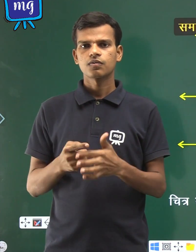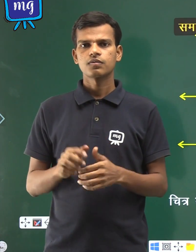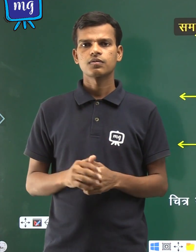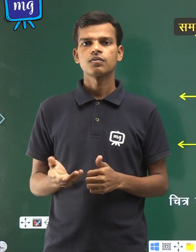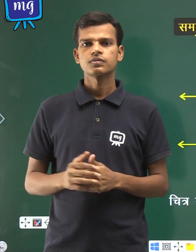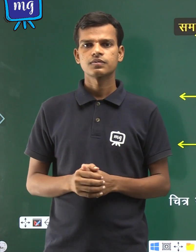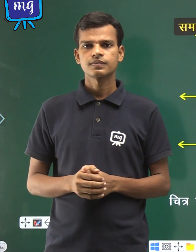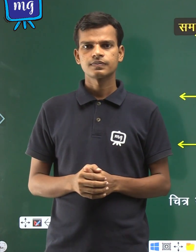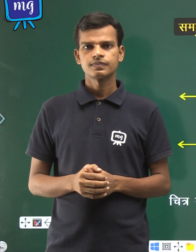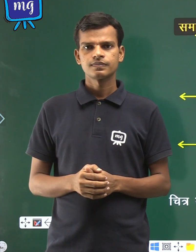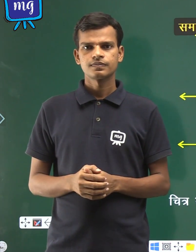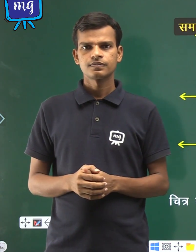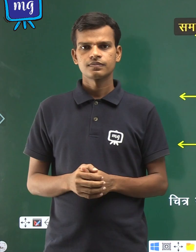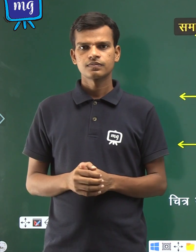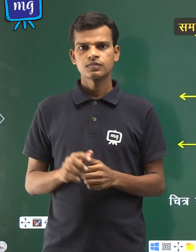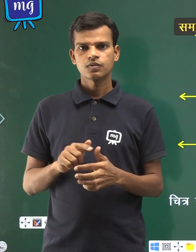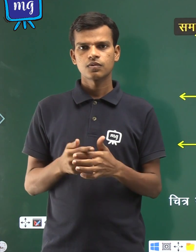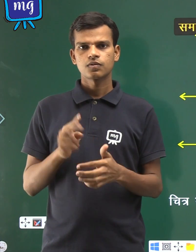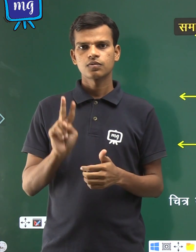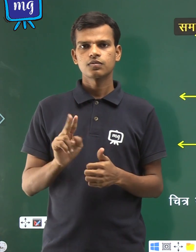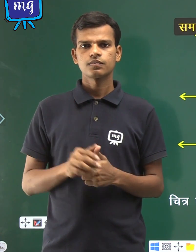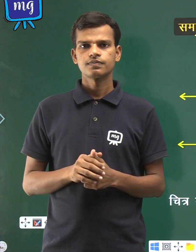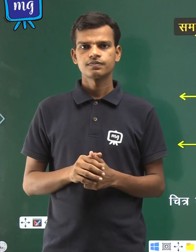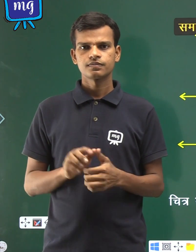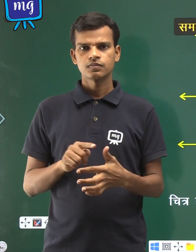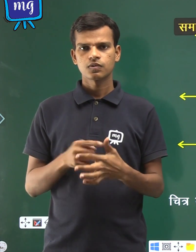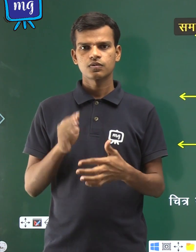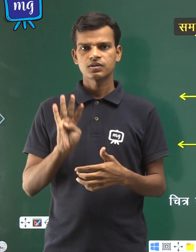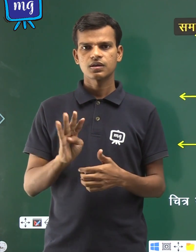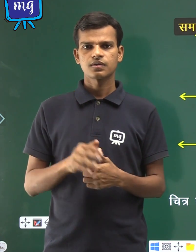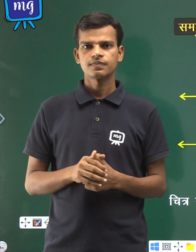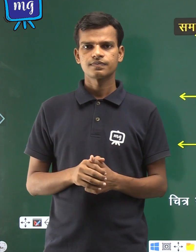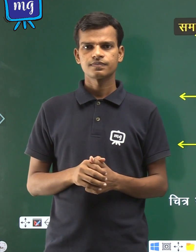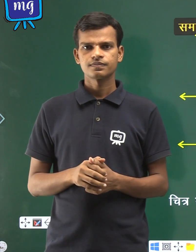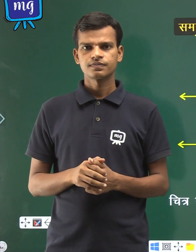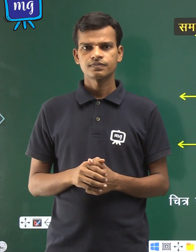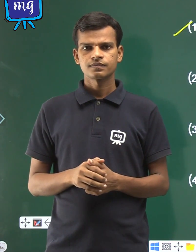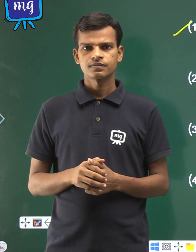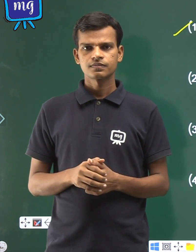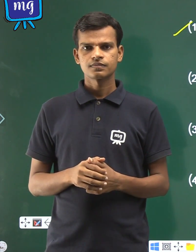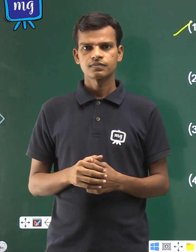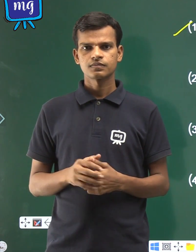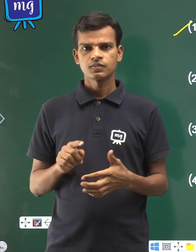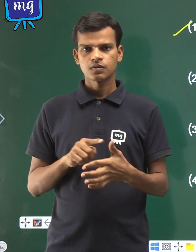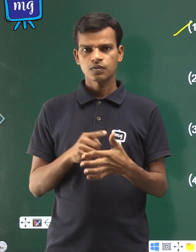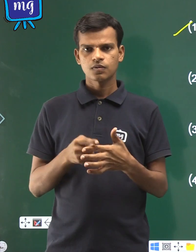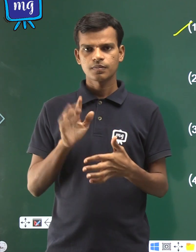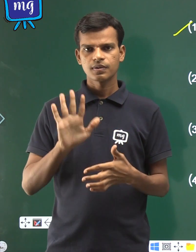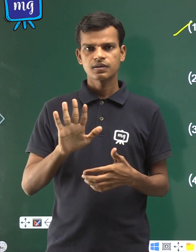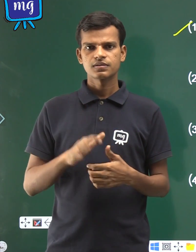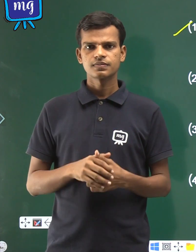कौन कौन से हैं? कोण 2 कोण 4 कौन